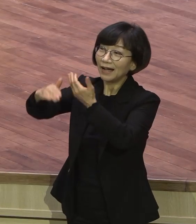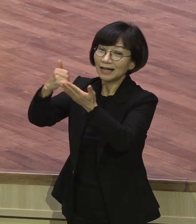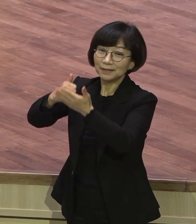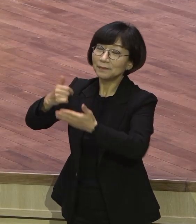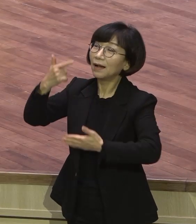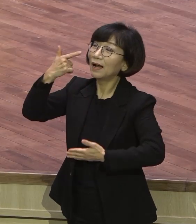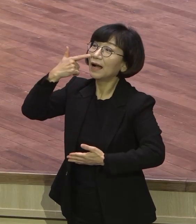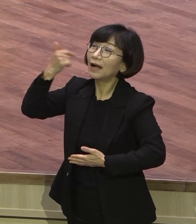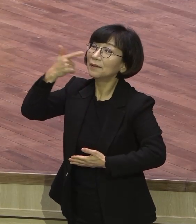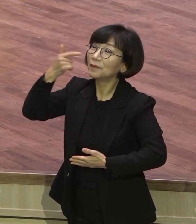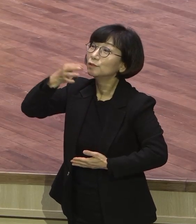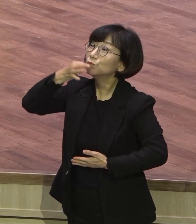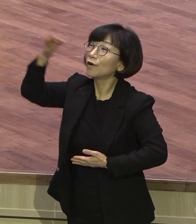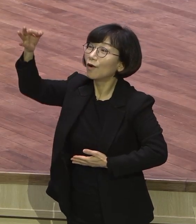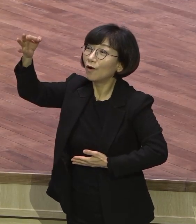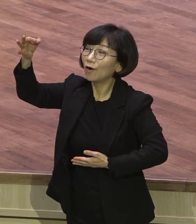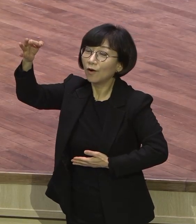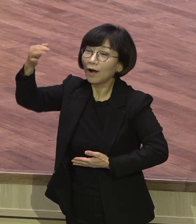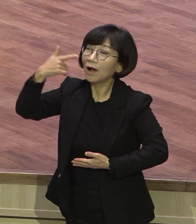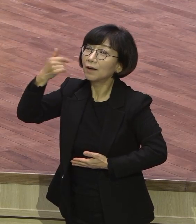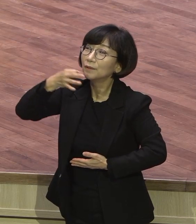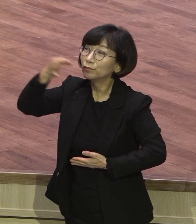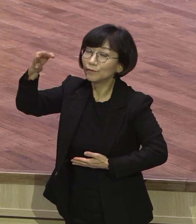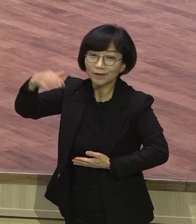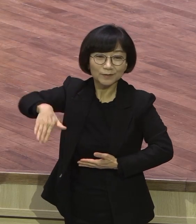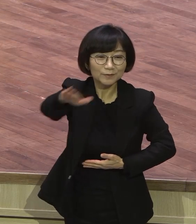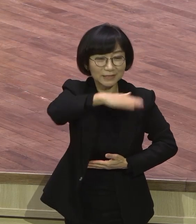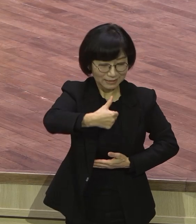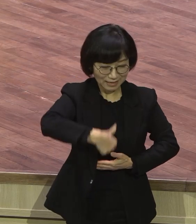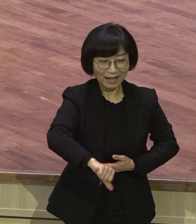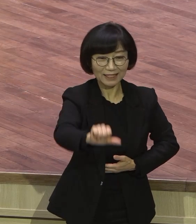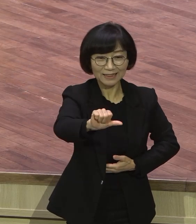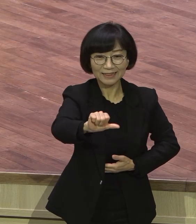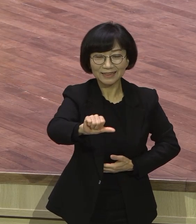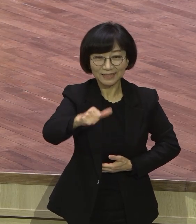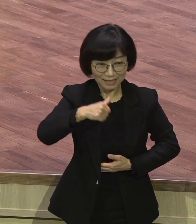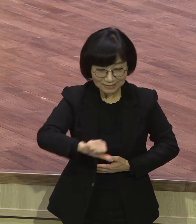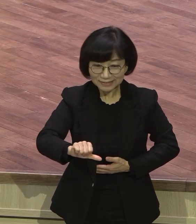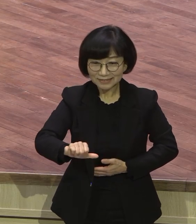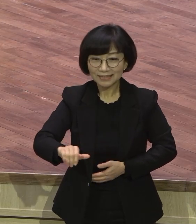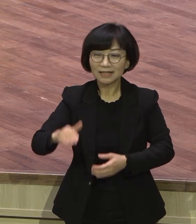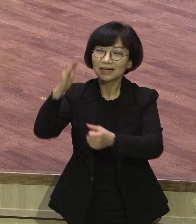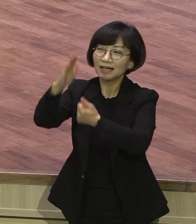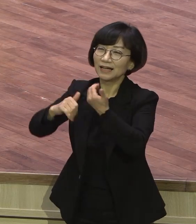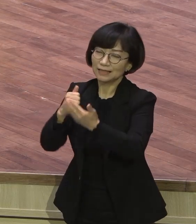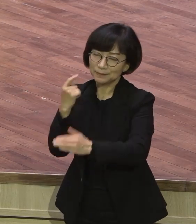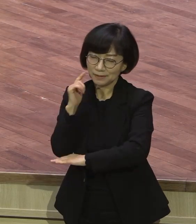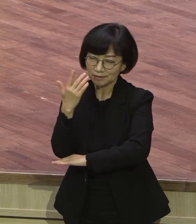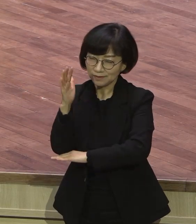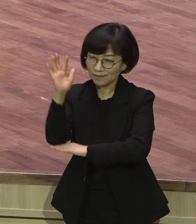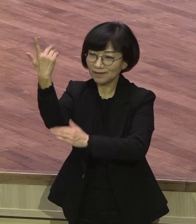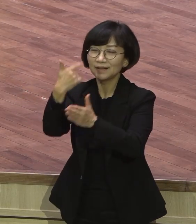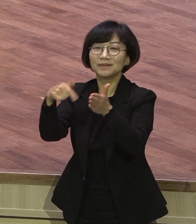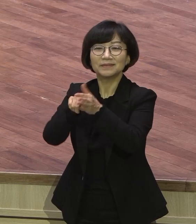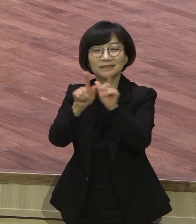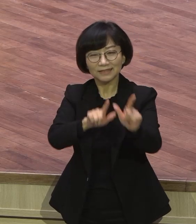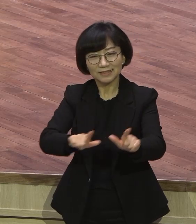아버지라 부르는 자들의 삶이다. 하나님의 영광을 위해서 영적인